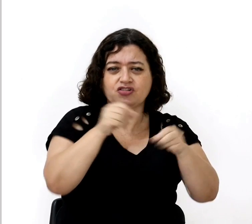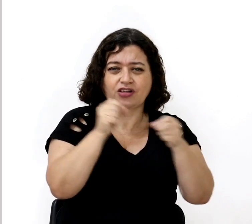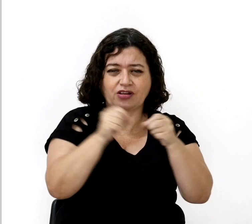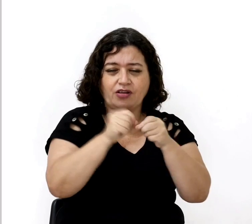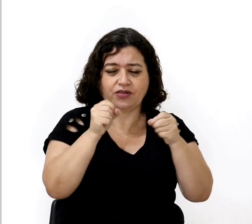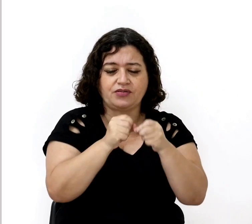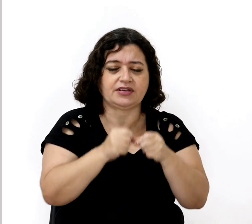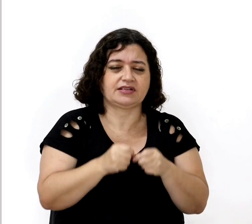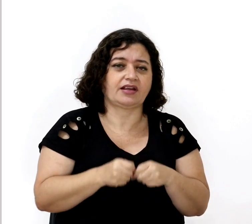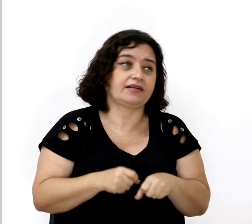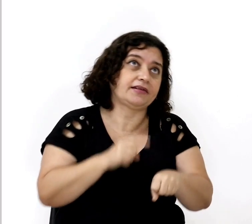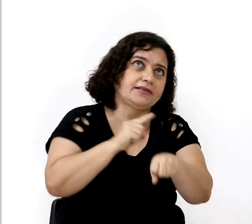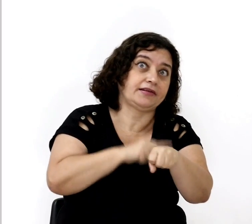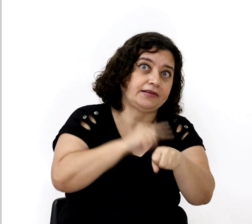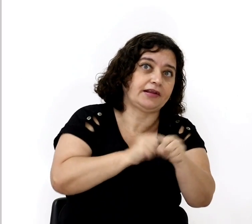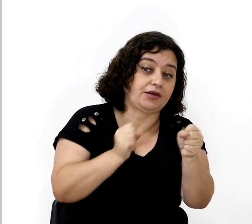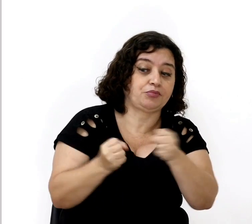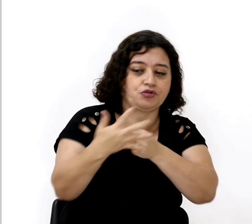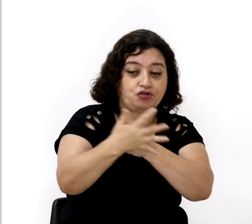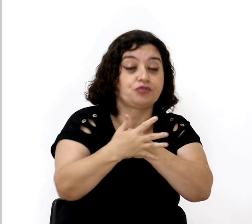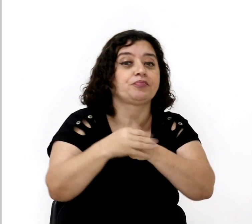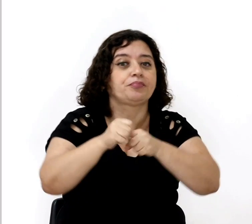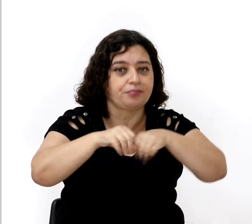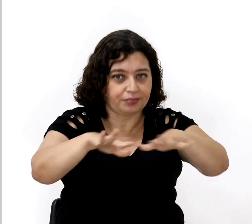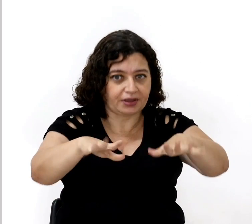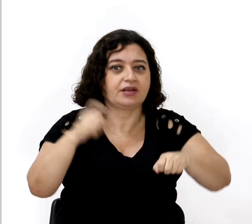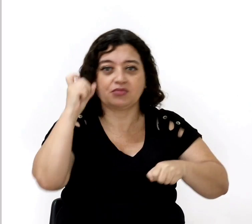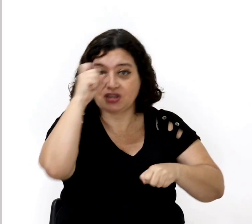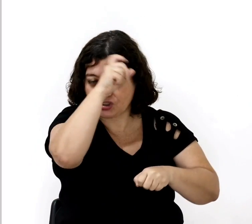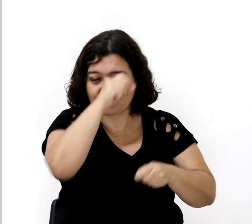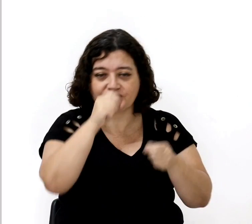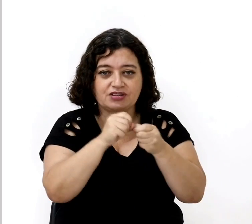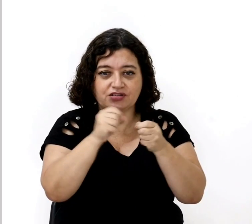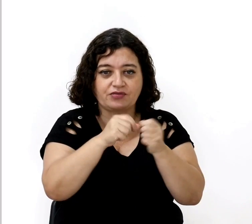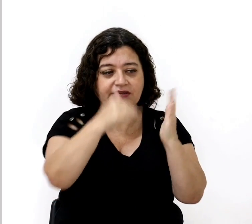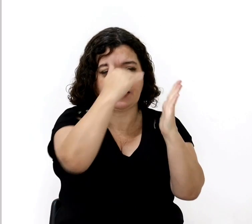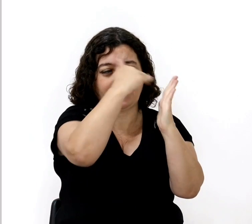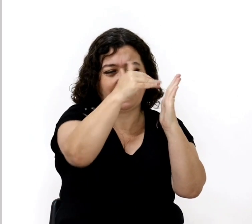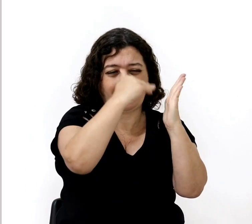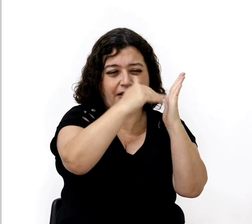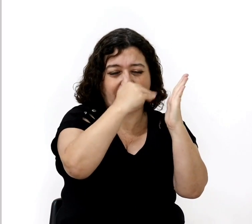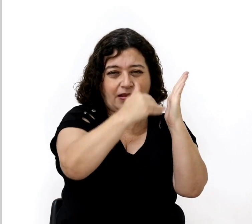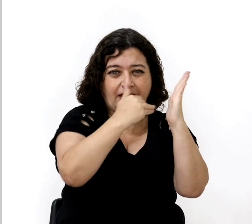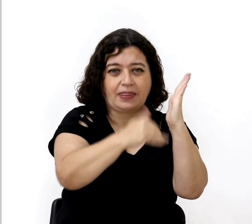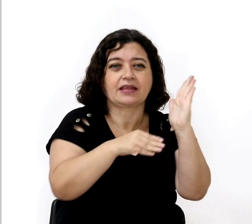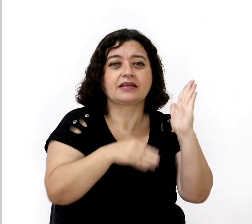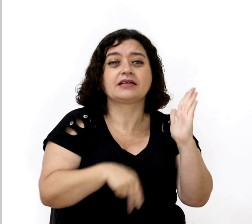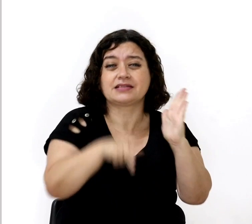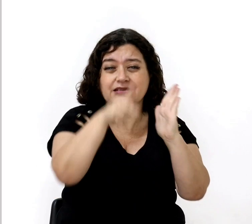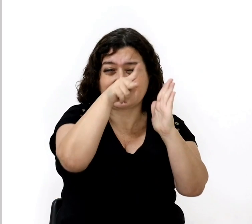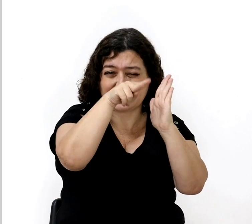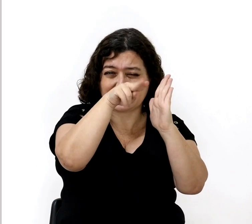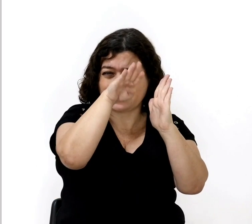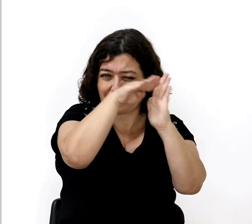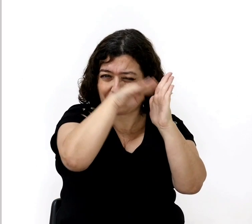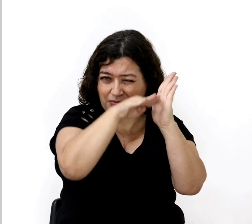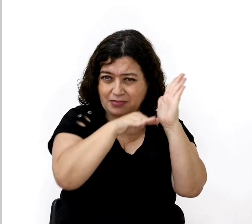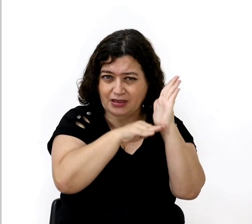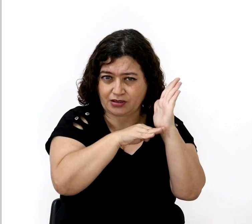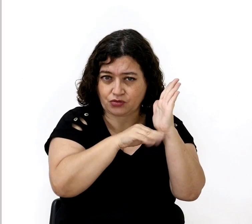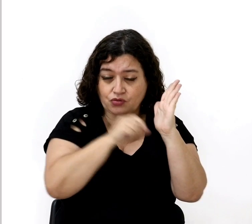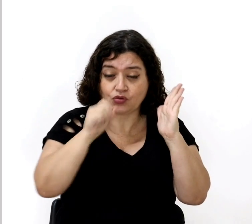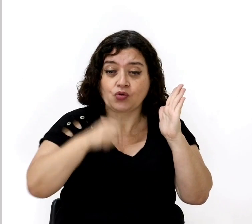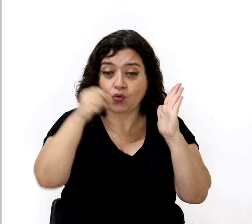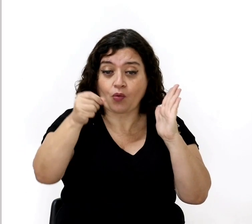está difícil até de fazer essa agenda, mas pensa assim, as atividades que nós programamos para 2021. Quais